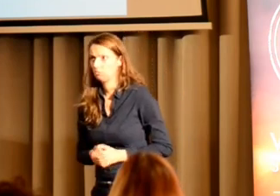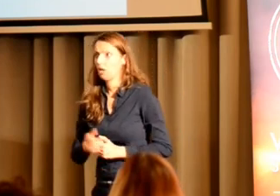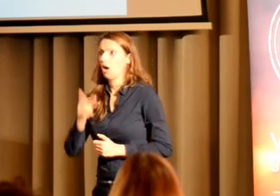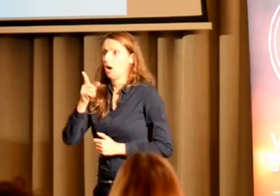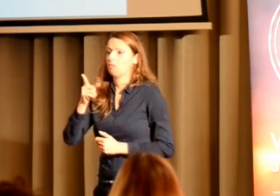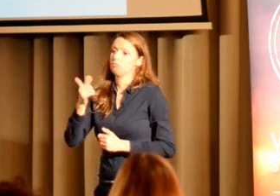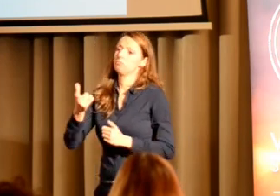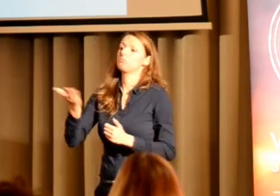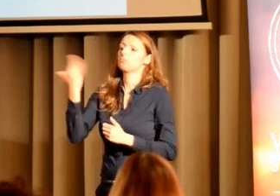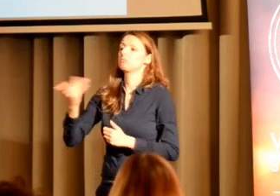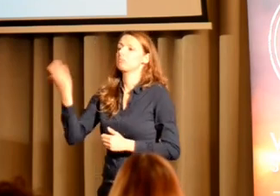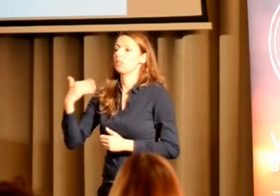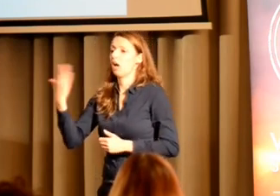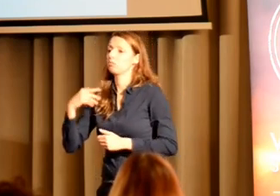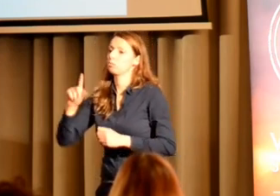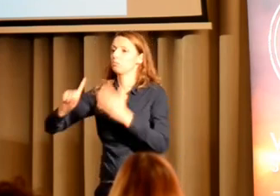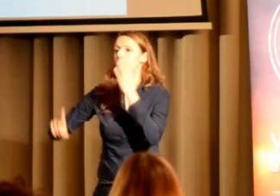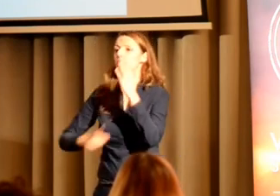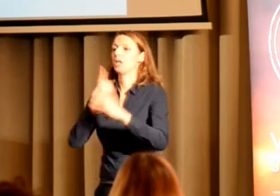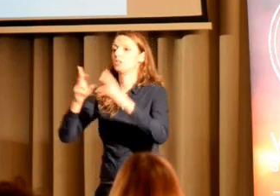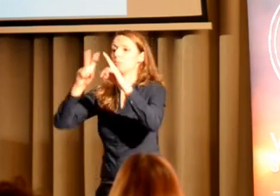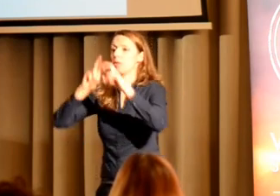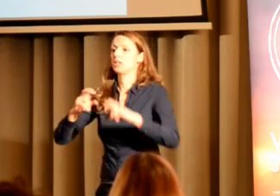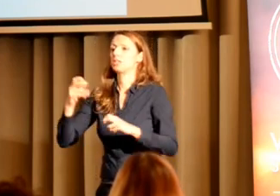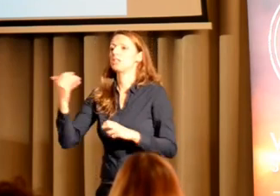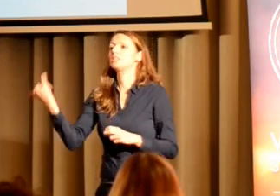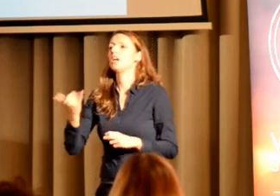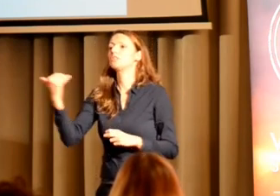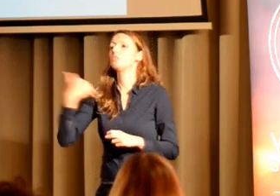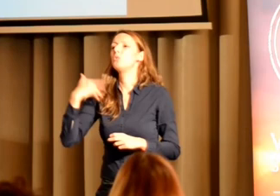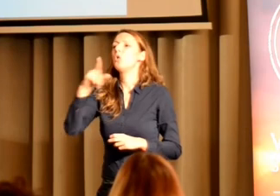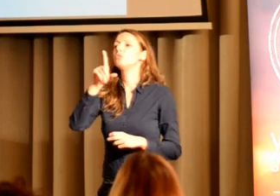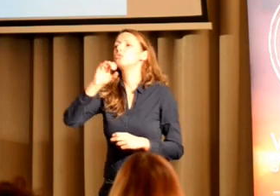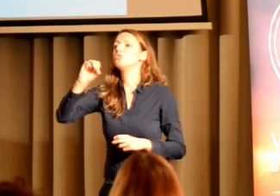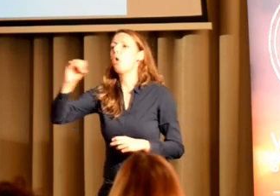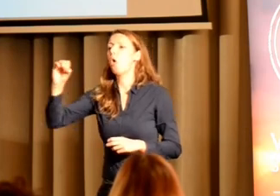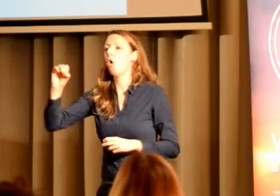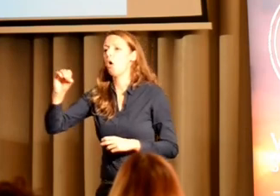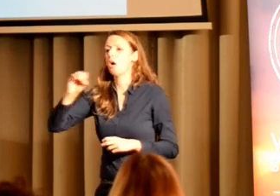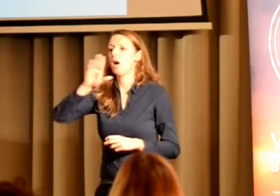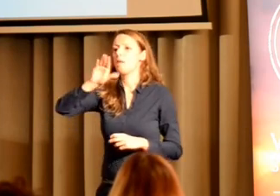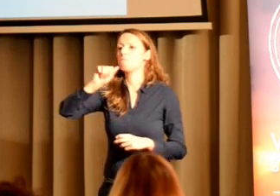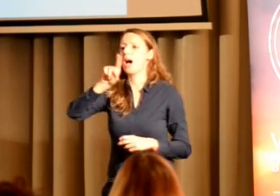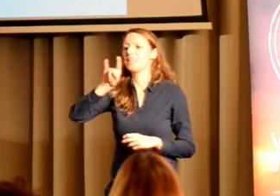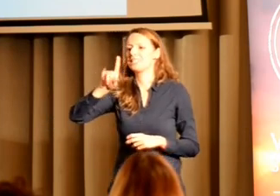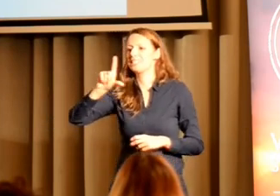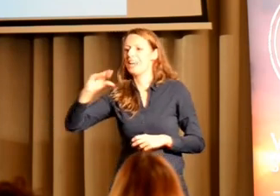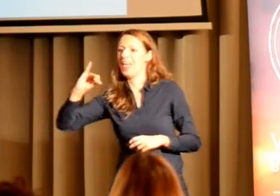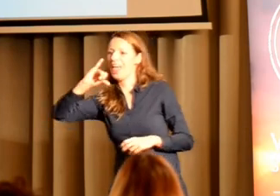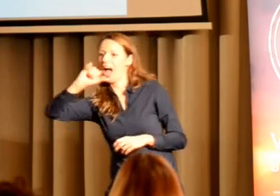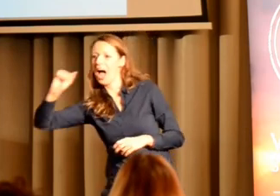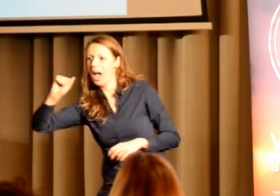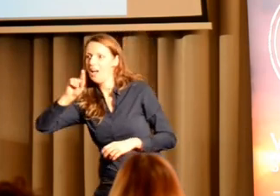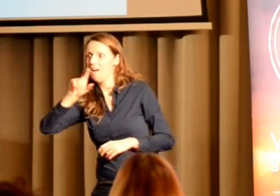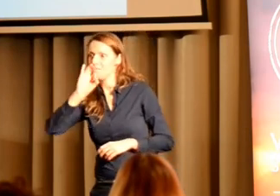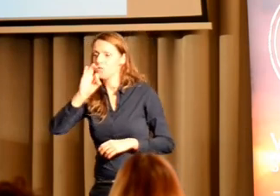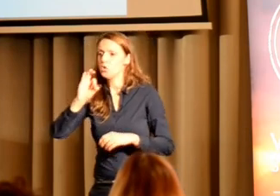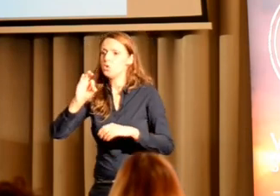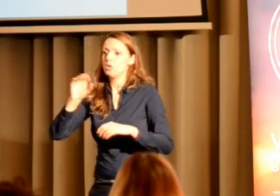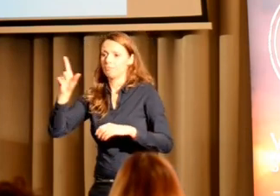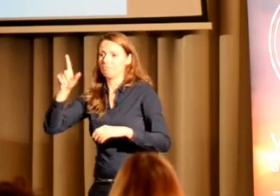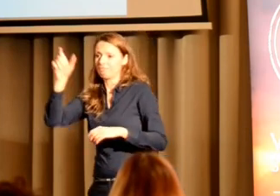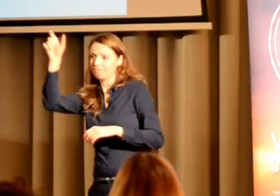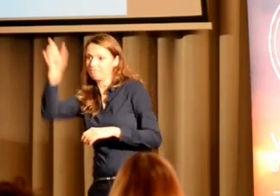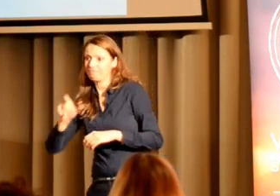pierwsze badania były robione w ogrodzie zoologicznym w Bazylei i badacz, który to obserwował, dał sobie do wybiegu